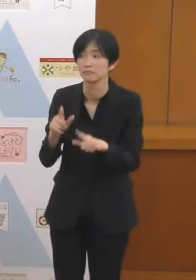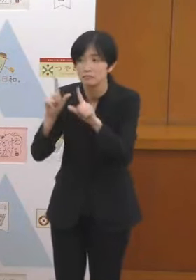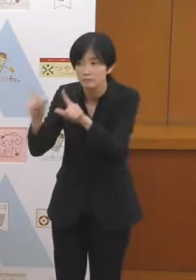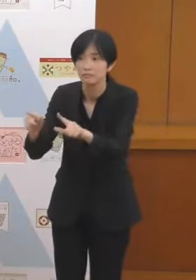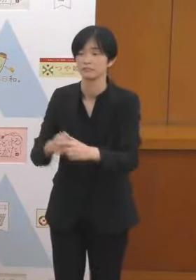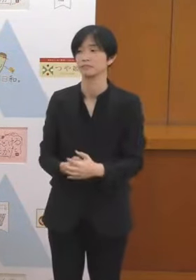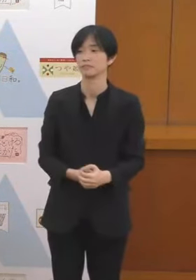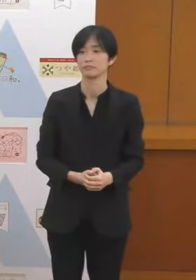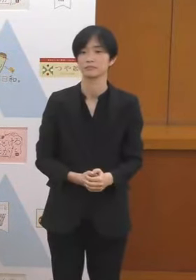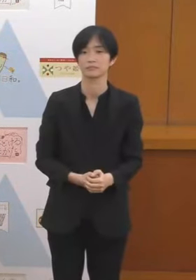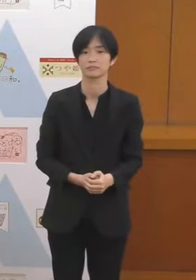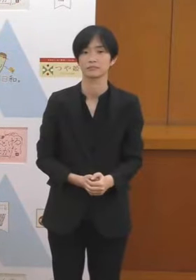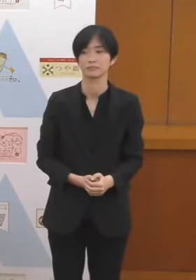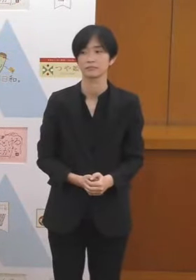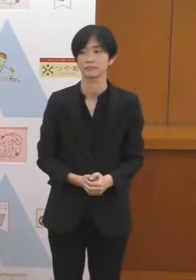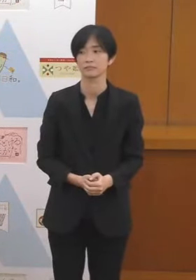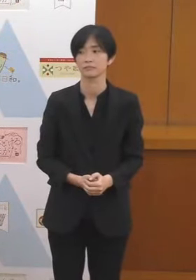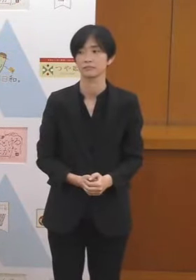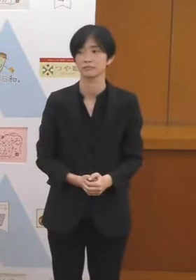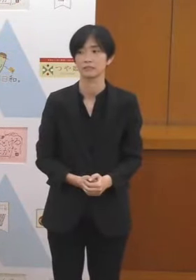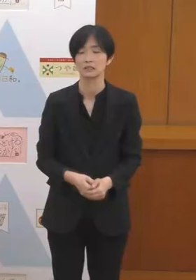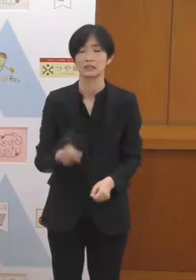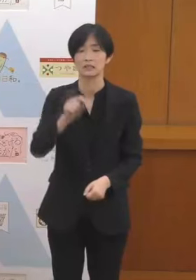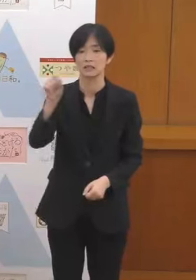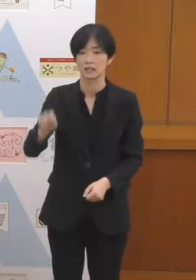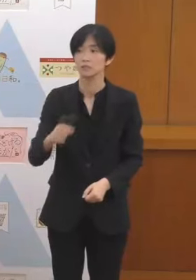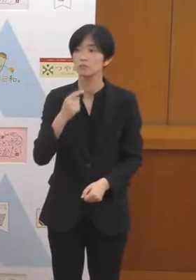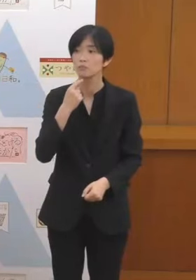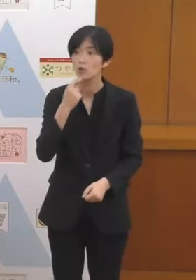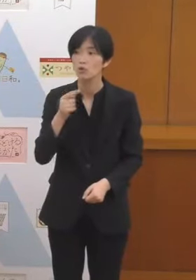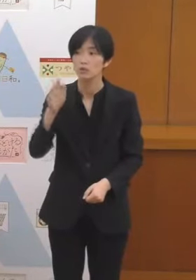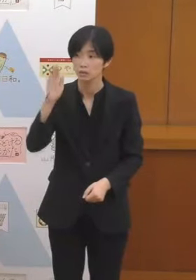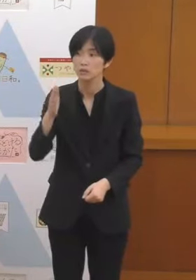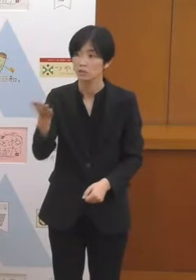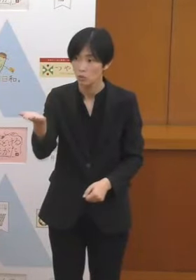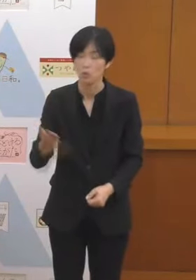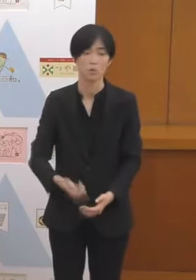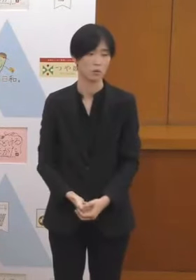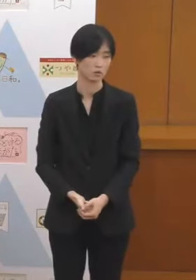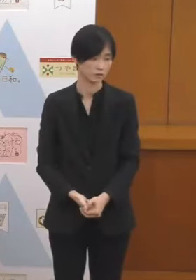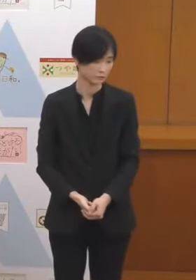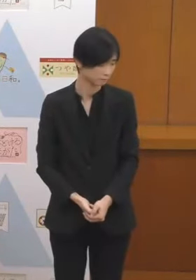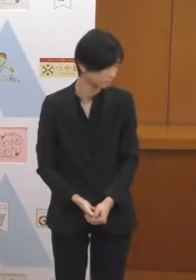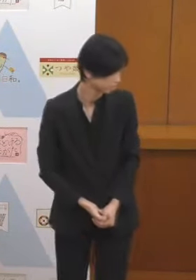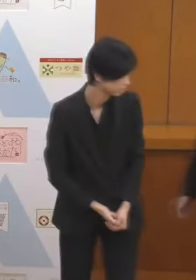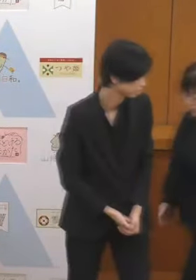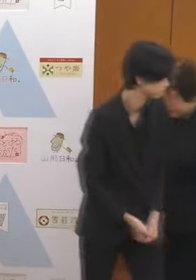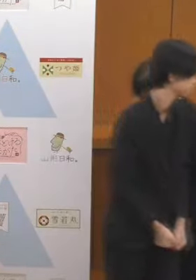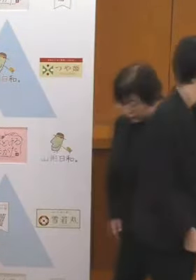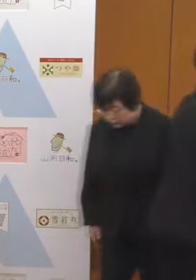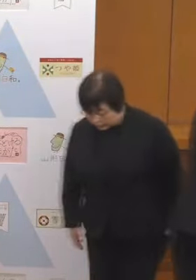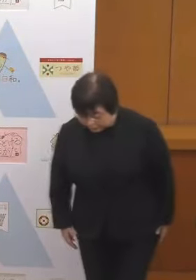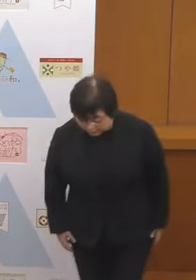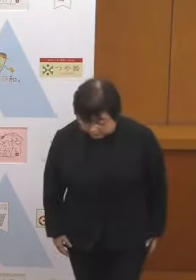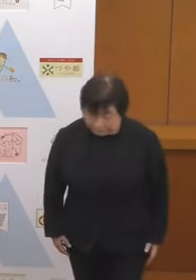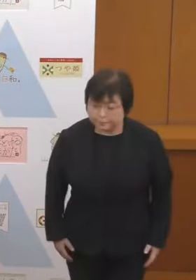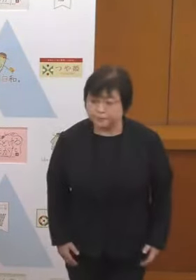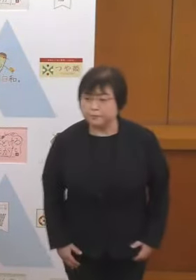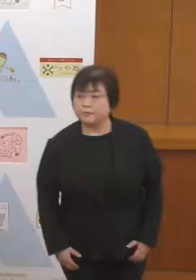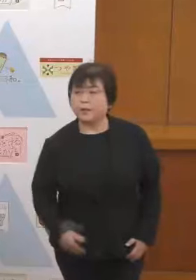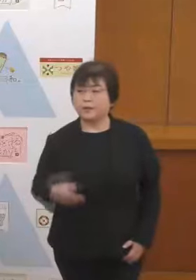ますはいはいでは読売り新聞社さんお願いいたしますはいえ読売り新聞中です